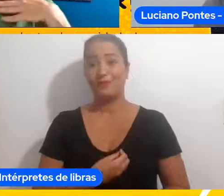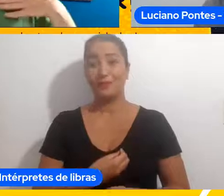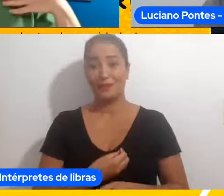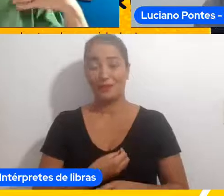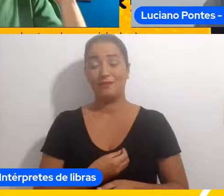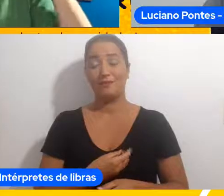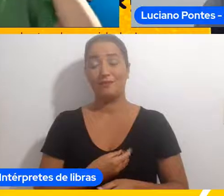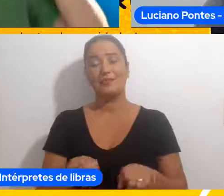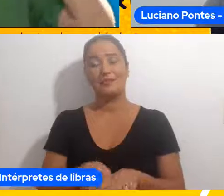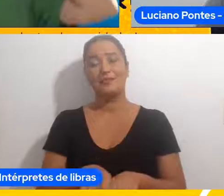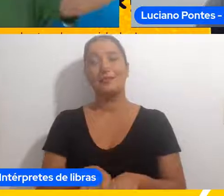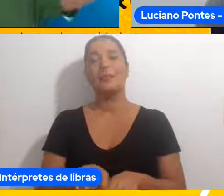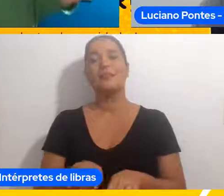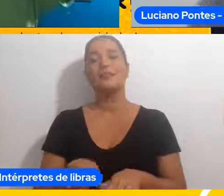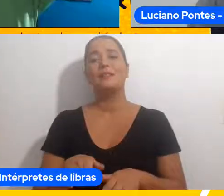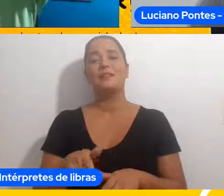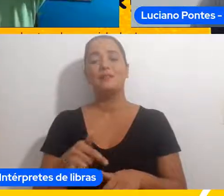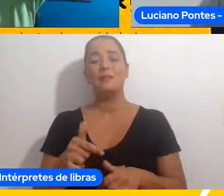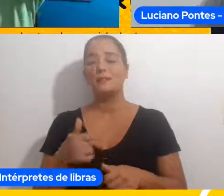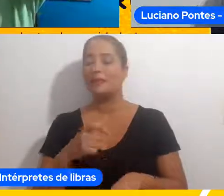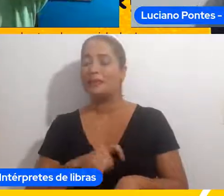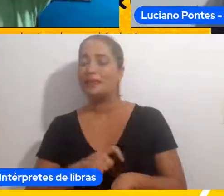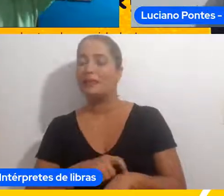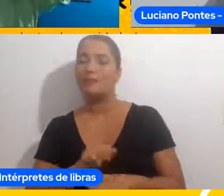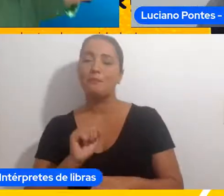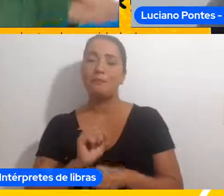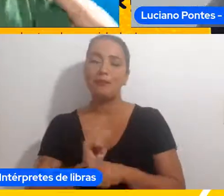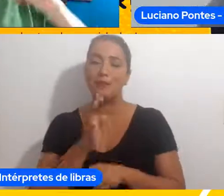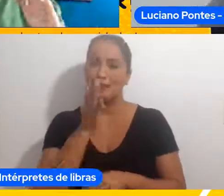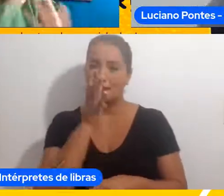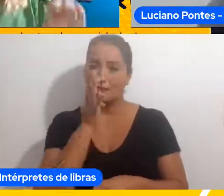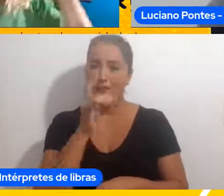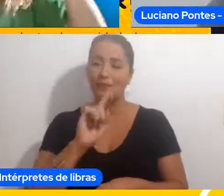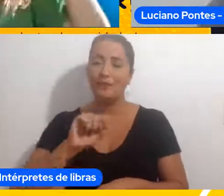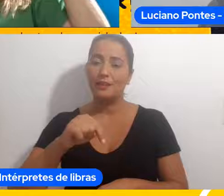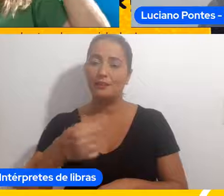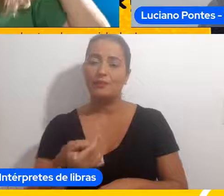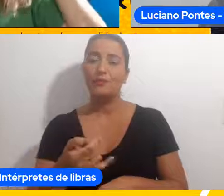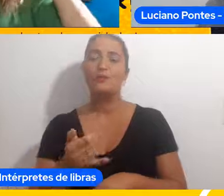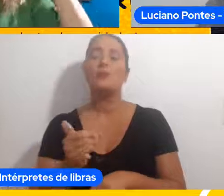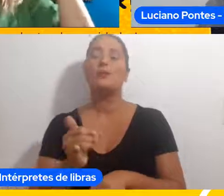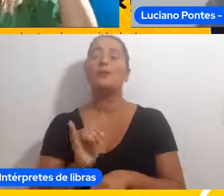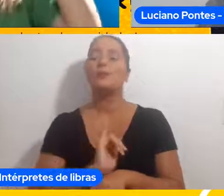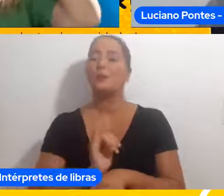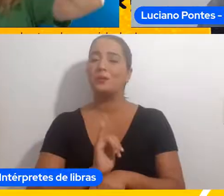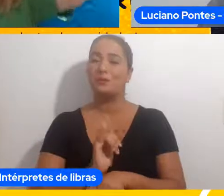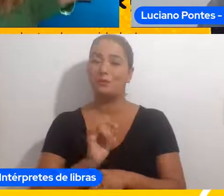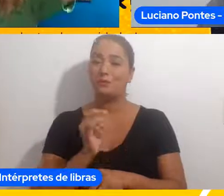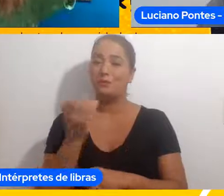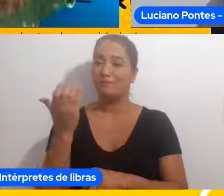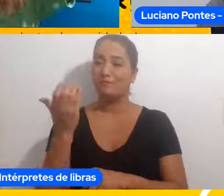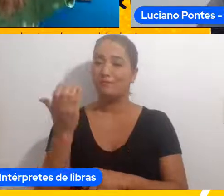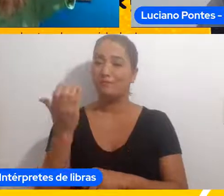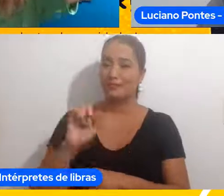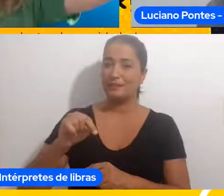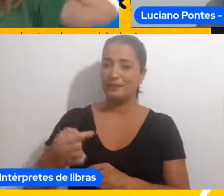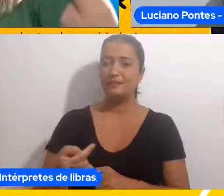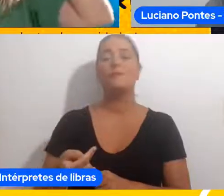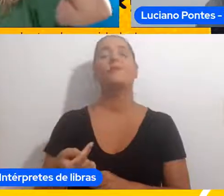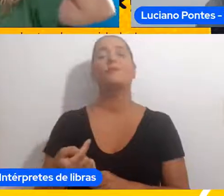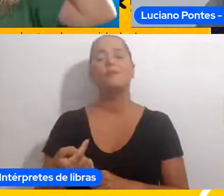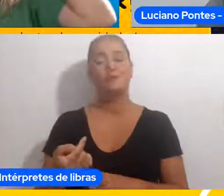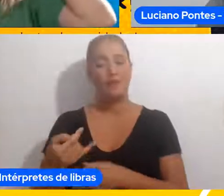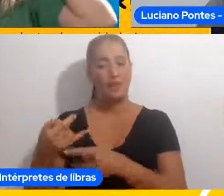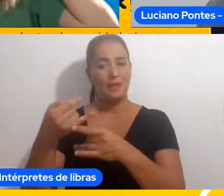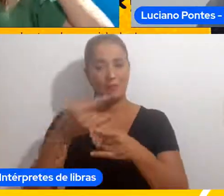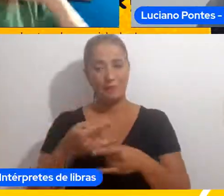agradecer as pessoas que pararam um tempinho para ver esse vídeo depois, né? Você que está assistindo agora, essa webinar faz parte do Festival Pintando